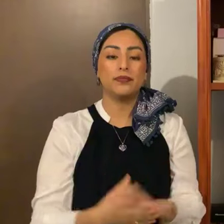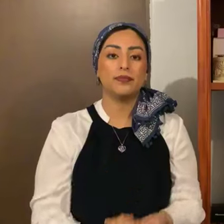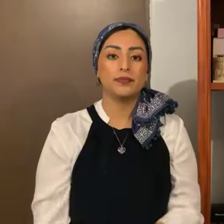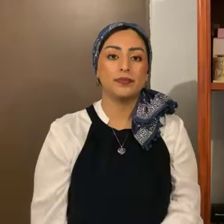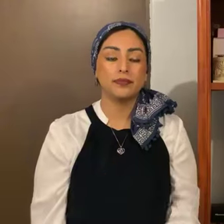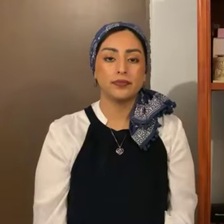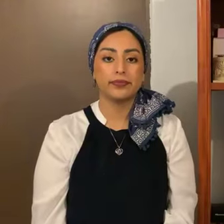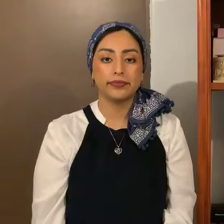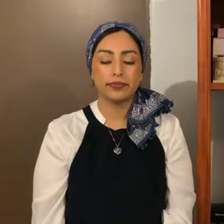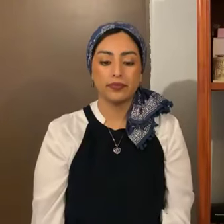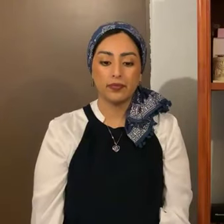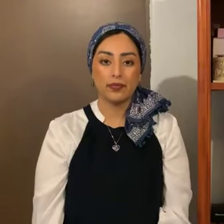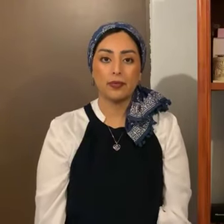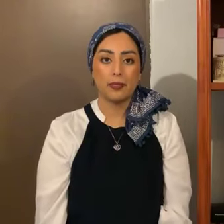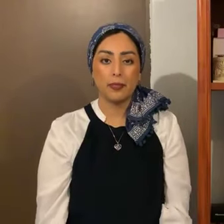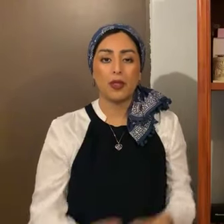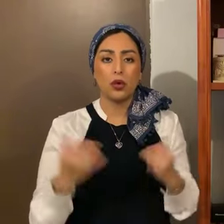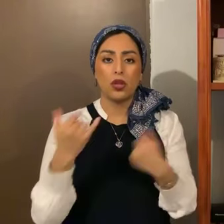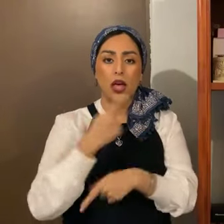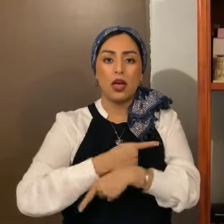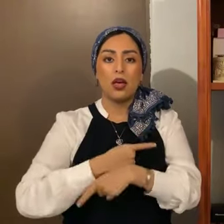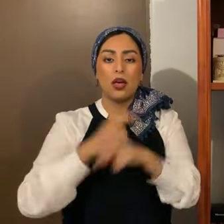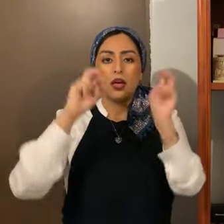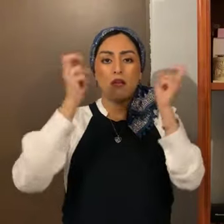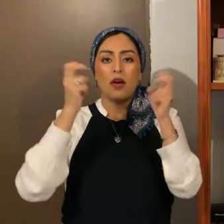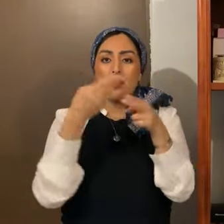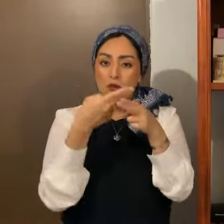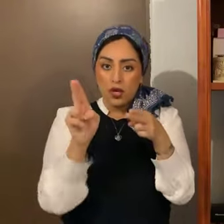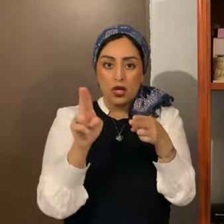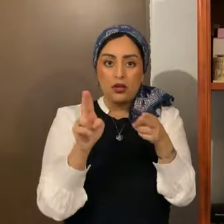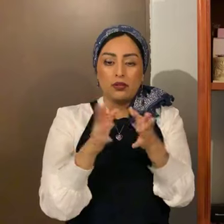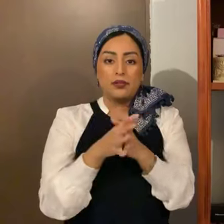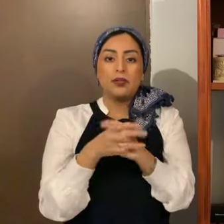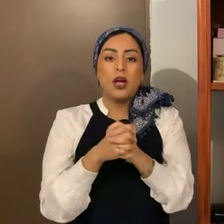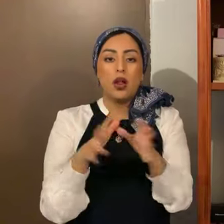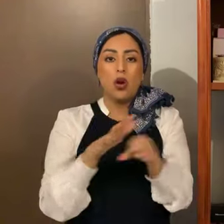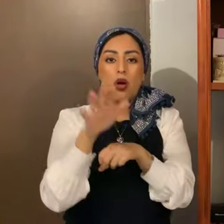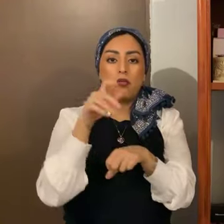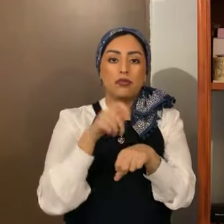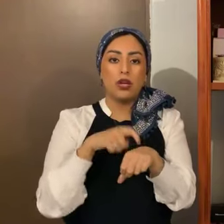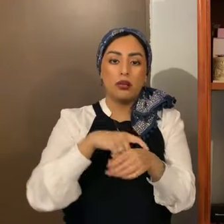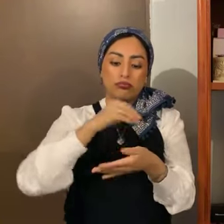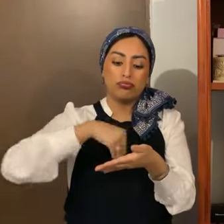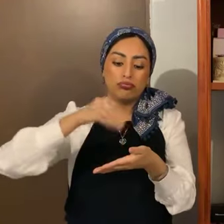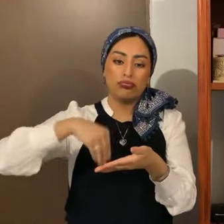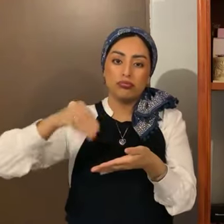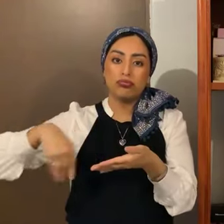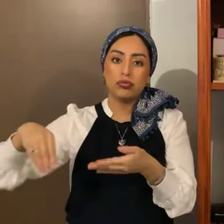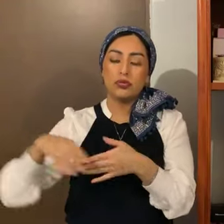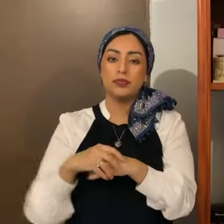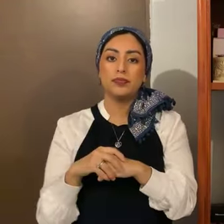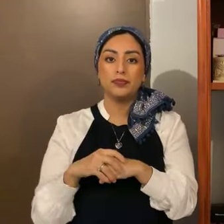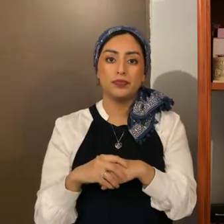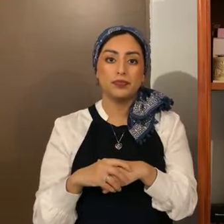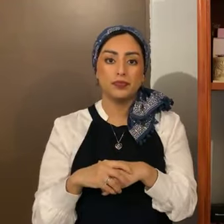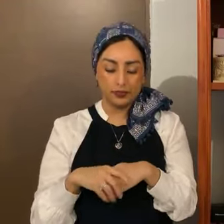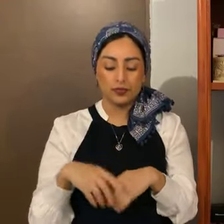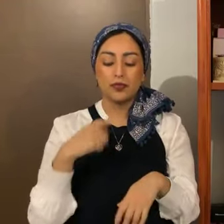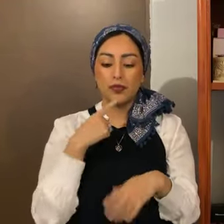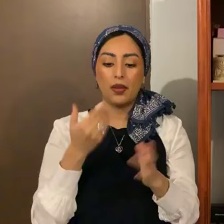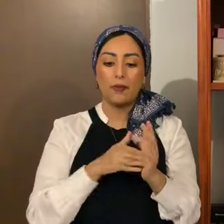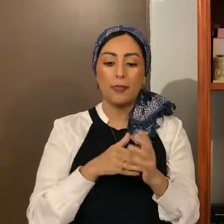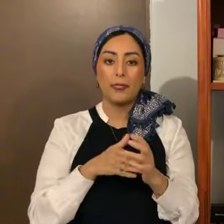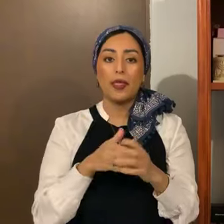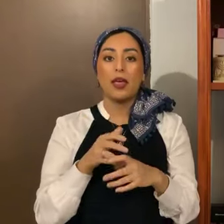Anoten eso, es importante. Este tema no es muy largo, les puede dar tiempo bien de anotar. Entonces, aunque el rey